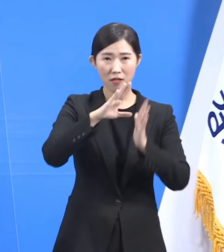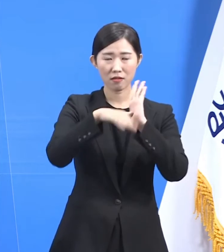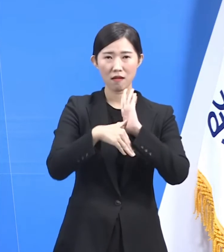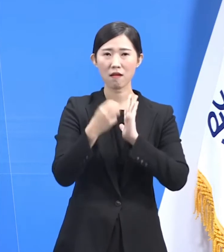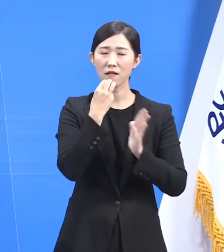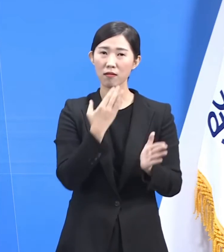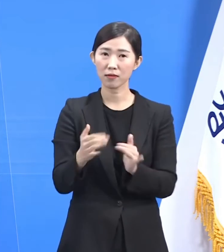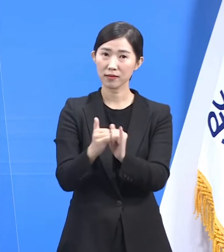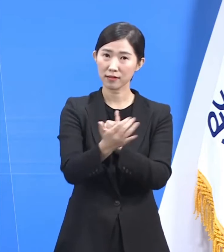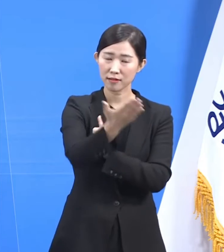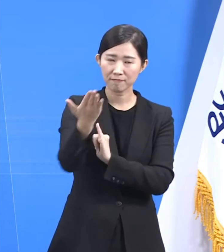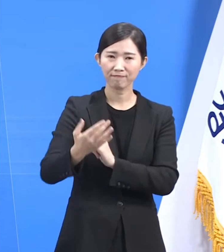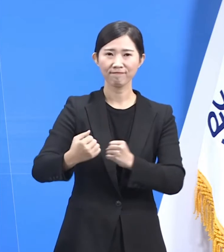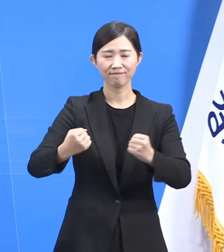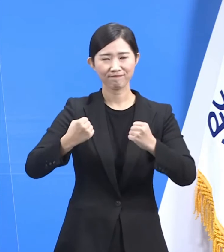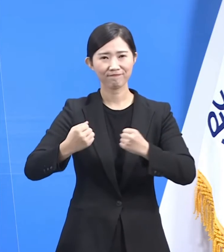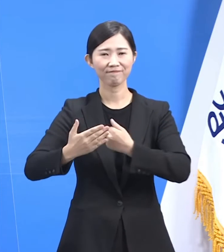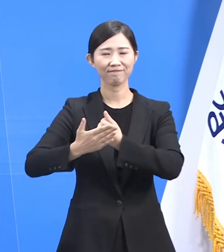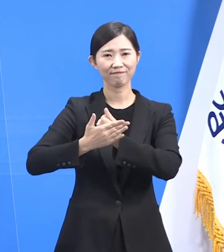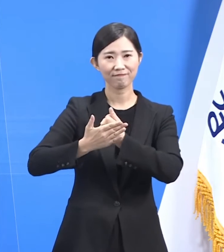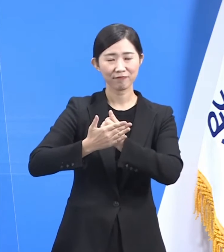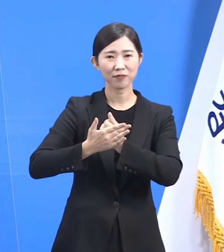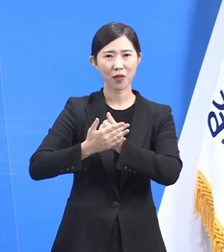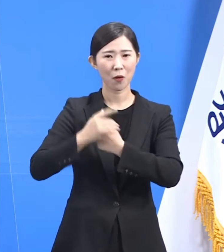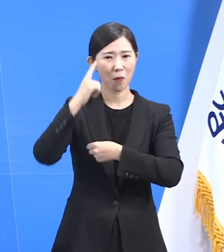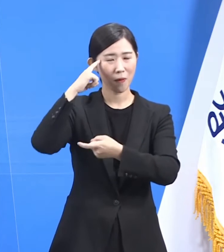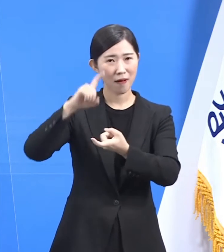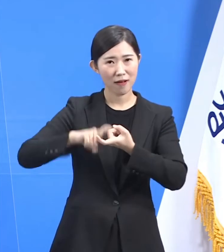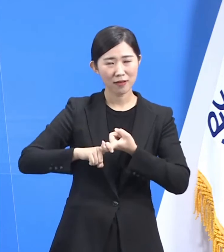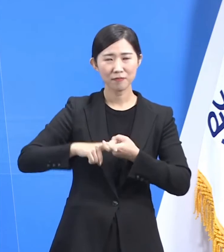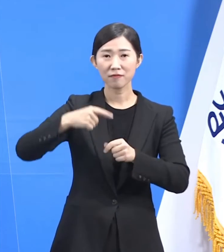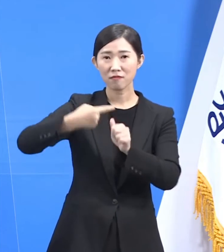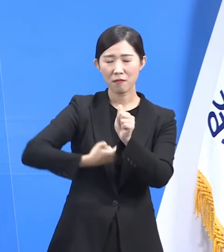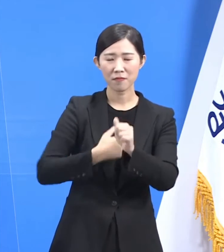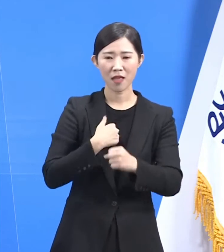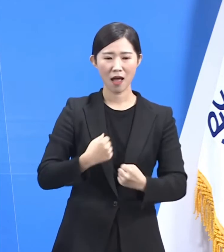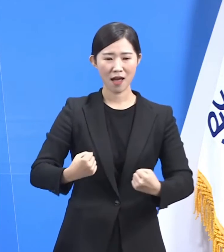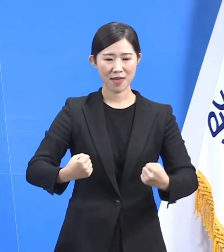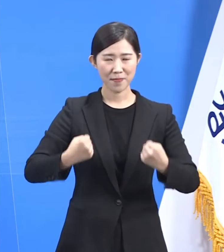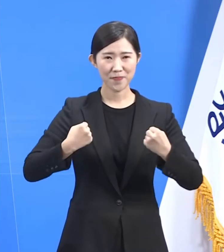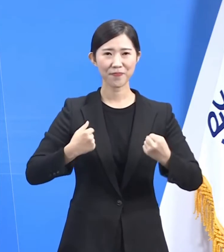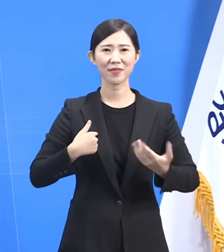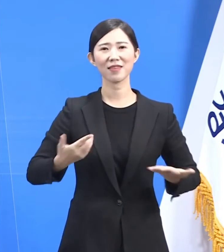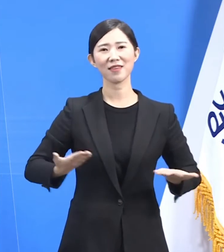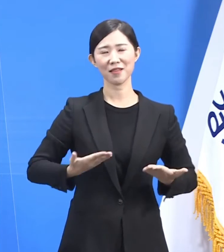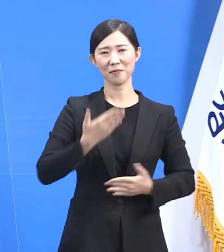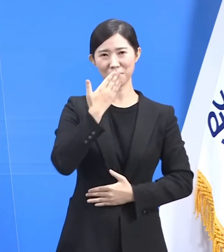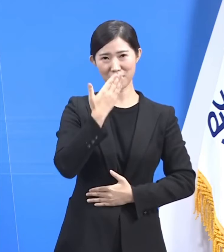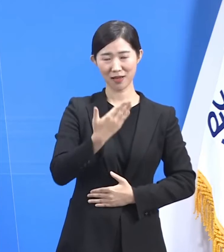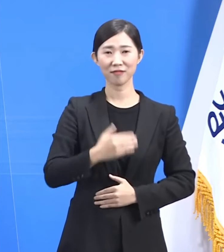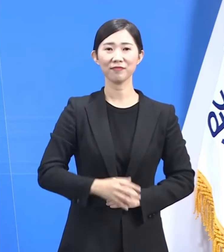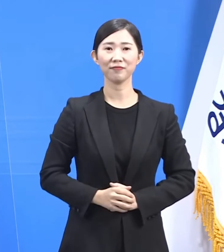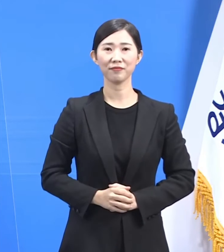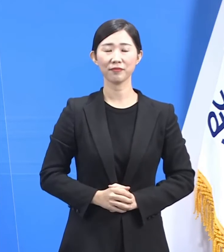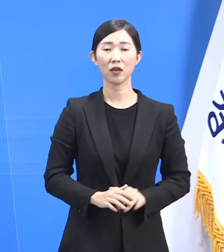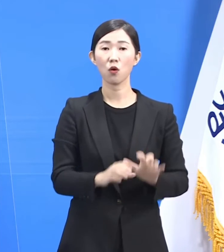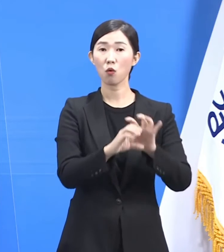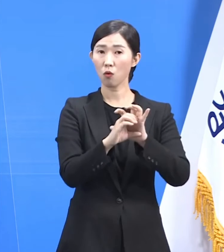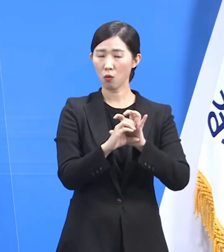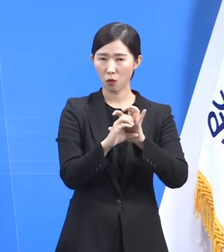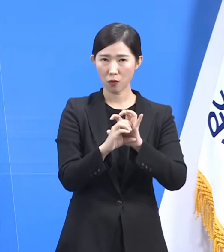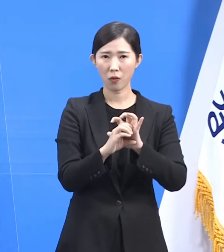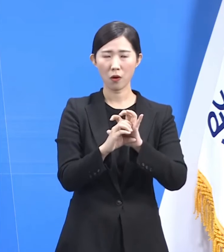따뜻한 격려와 성원이 있었기 때문에 힘을 내고 일을 할 수 있었습니다. 코로나19 위기